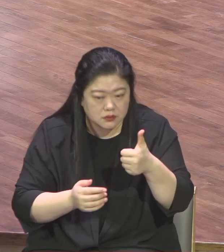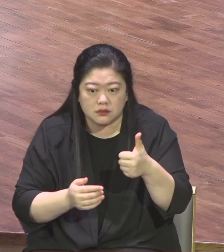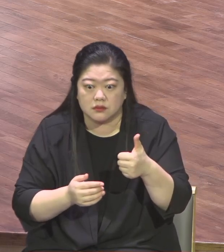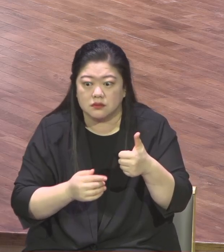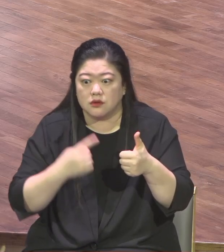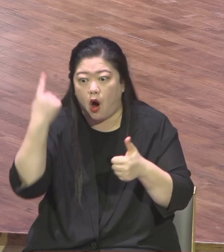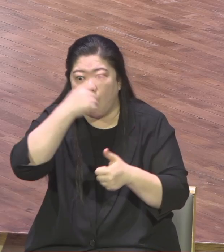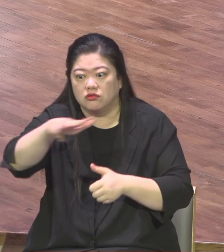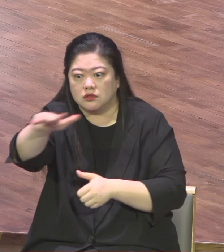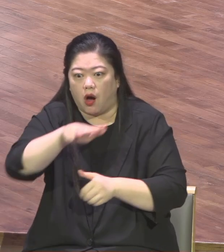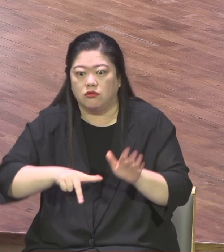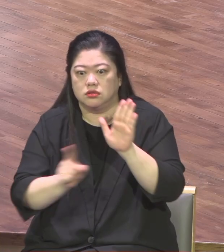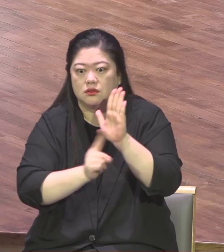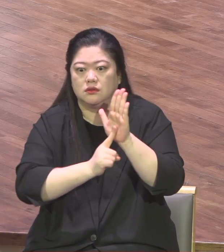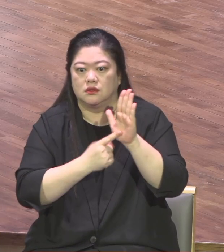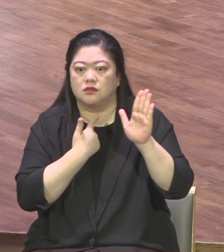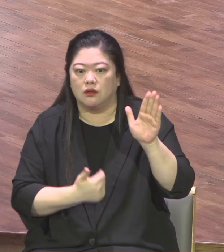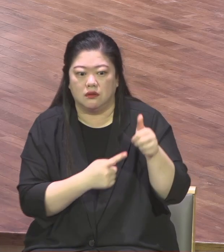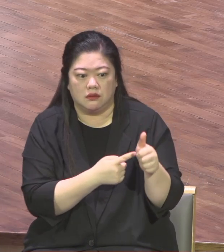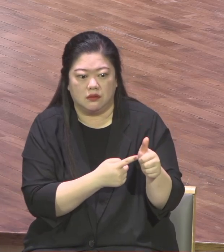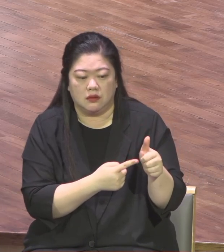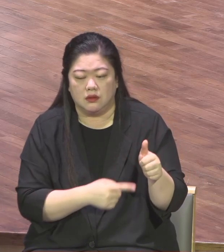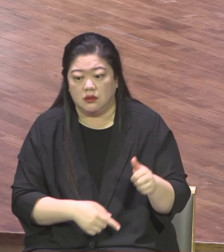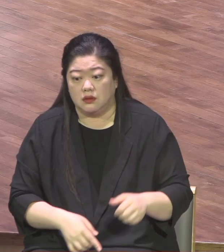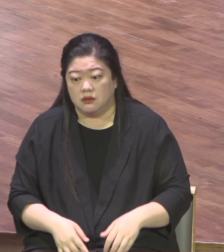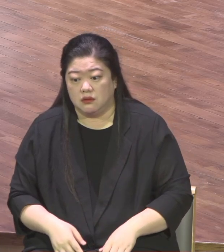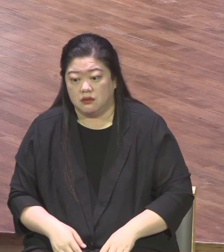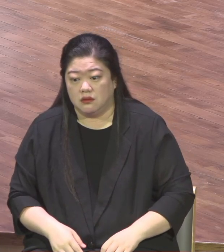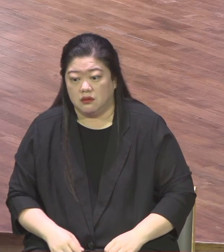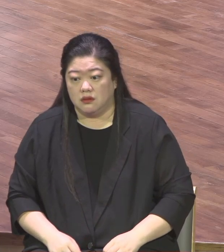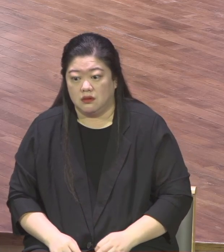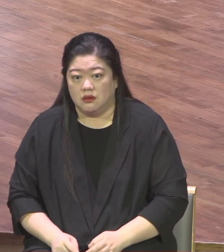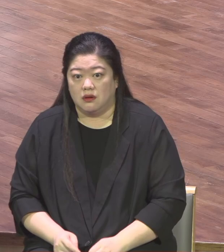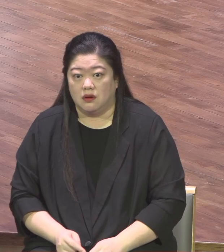그냥 와서 못 잡았다는 거예요 그 신문에서. 근데 도망가는 거 보고 잡았더니 수배자라.